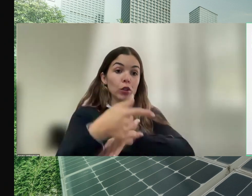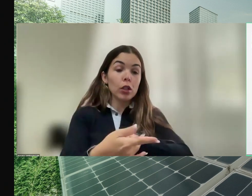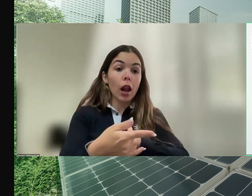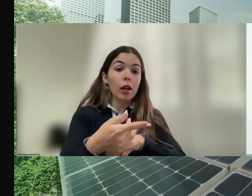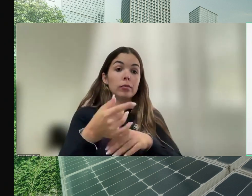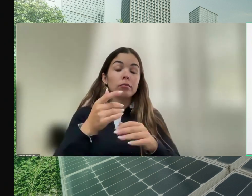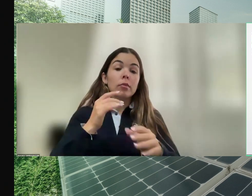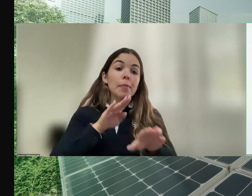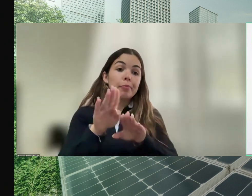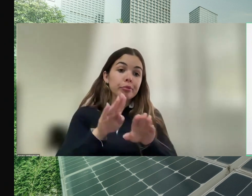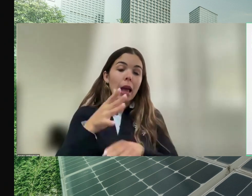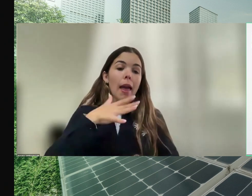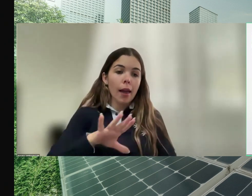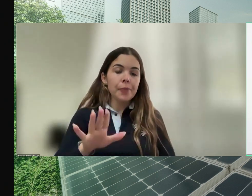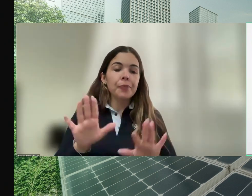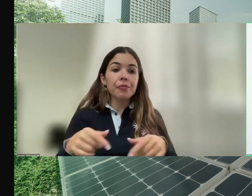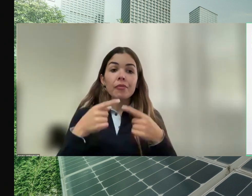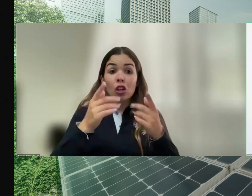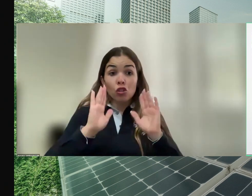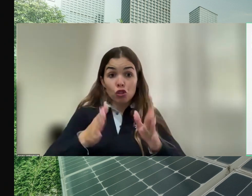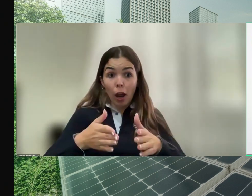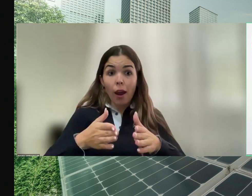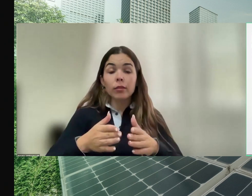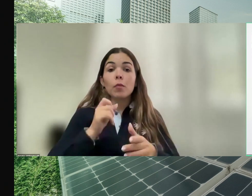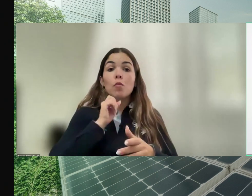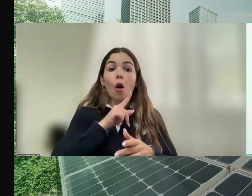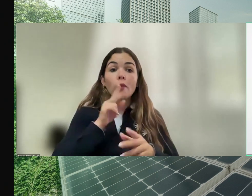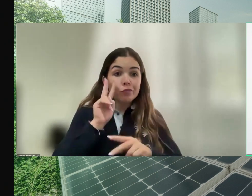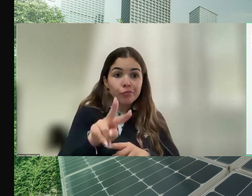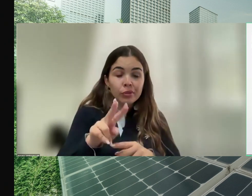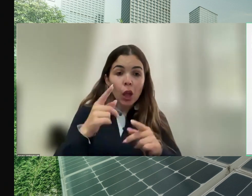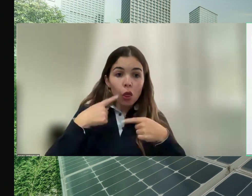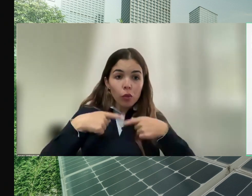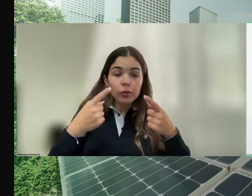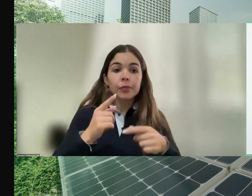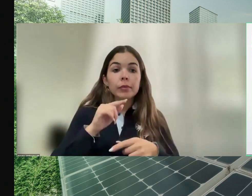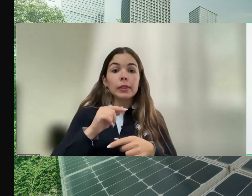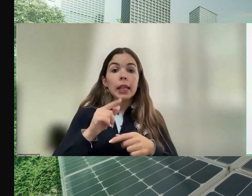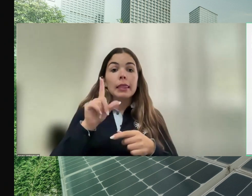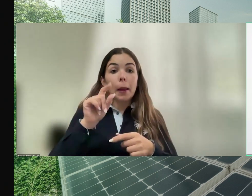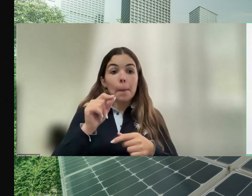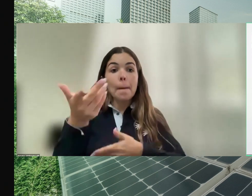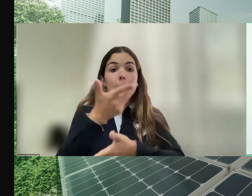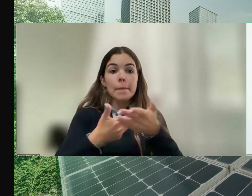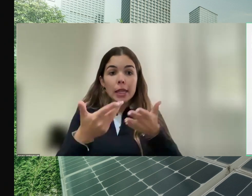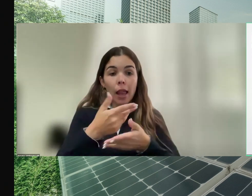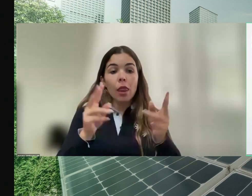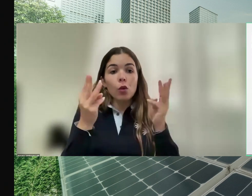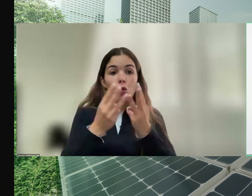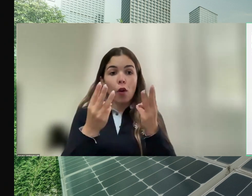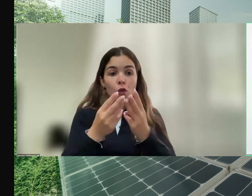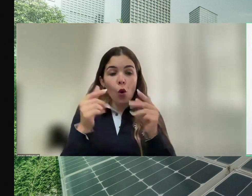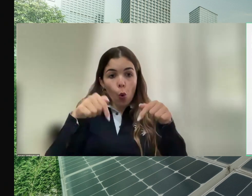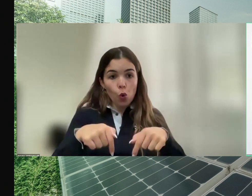implementar. A versão já está disponível e vai ser também no âmbito deste webinar partilhada convosco, e a versão